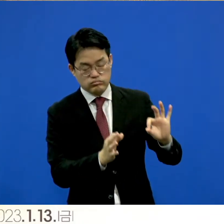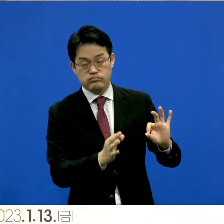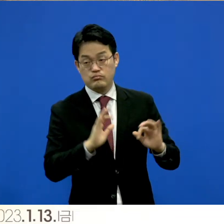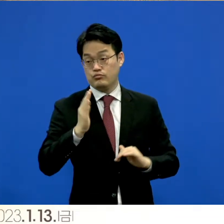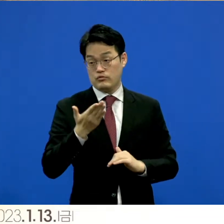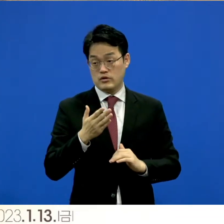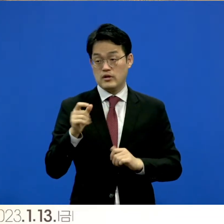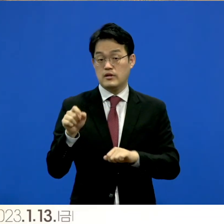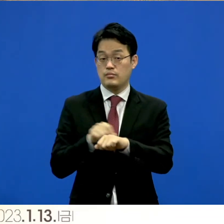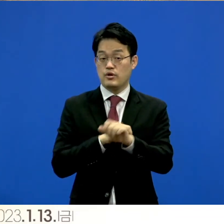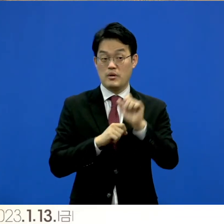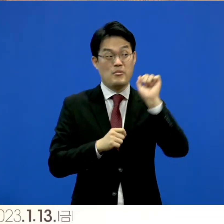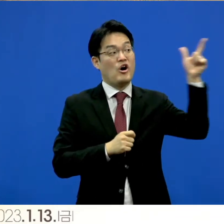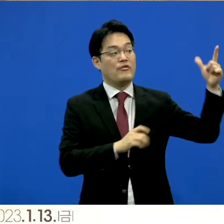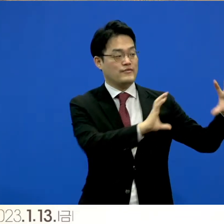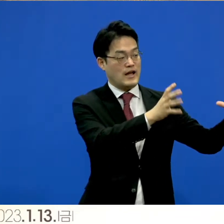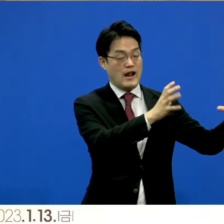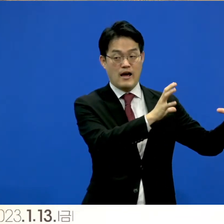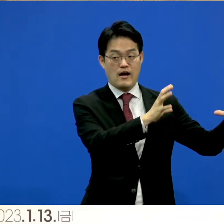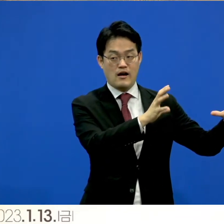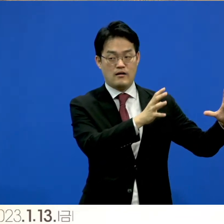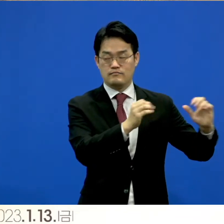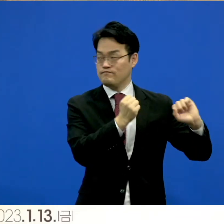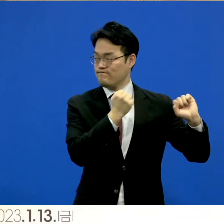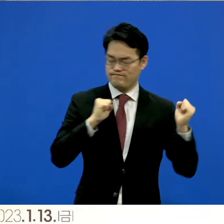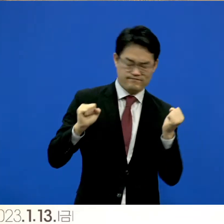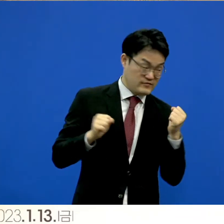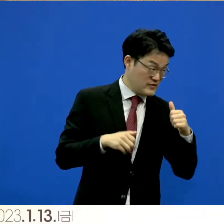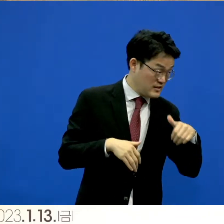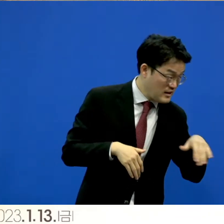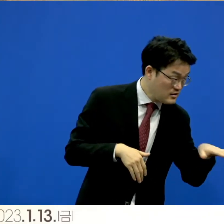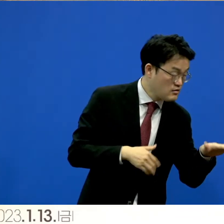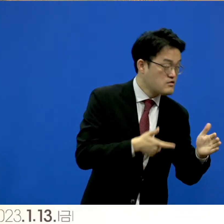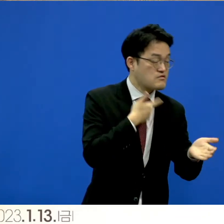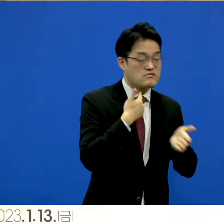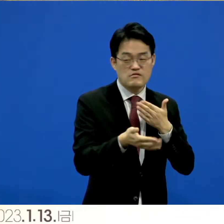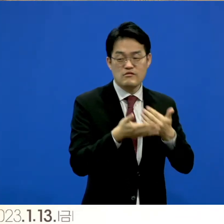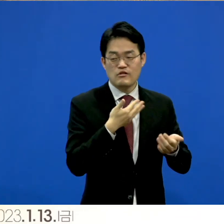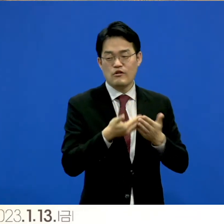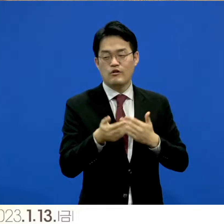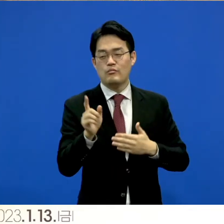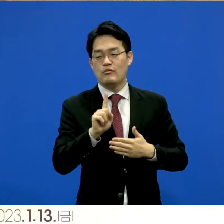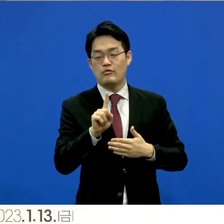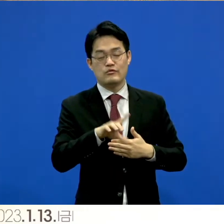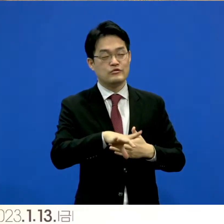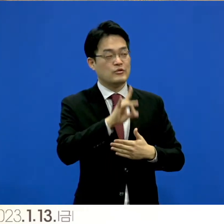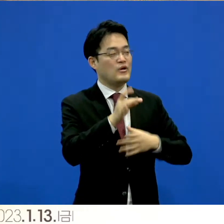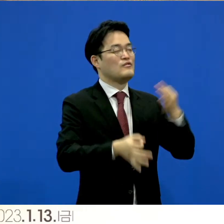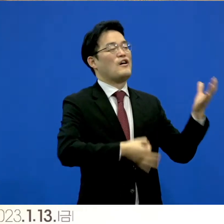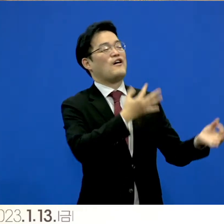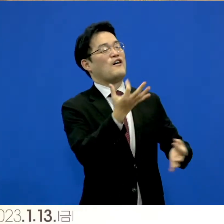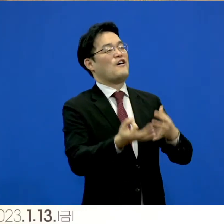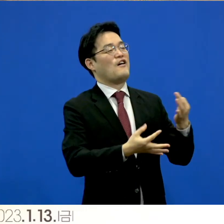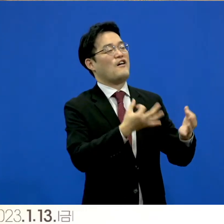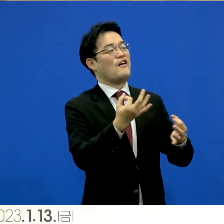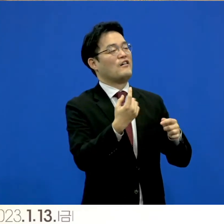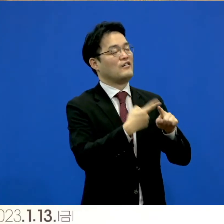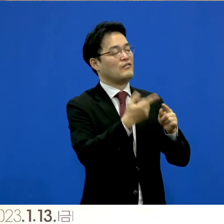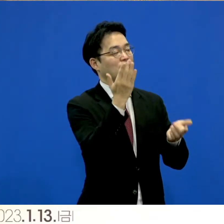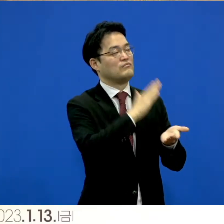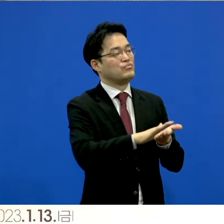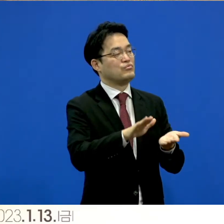나라로 가서 경험한 것은 무시당함, 거부당함, 또 배제당하는